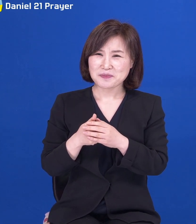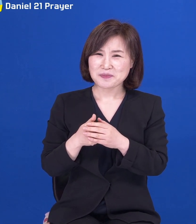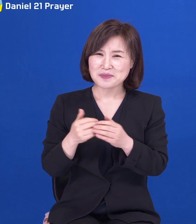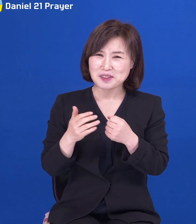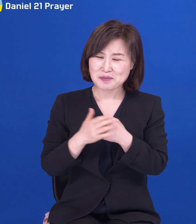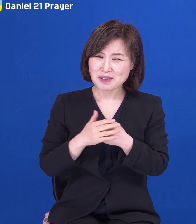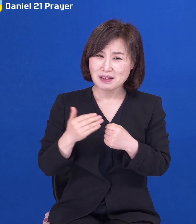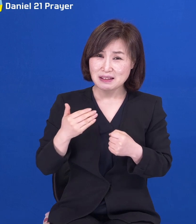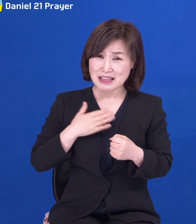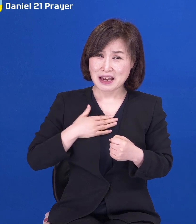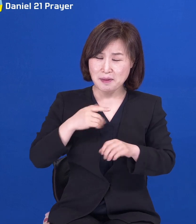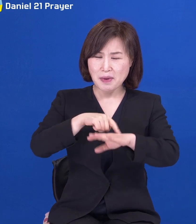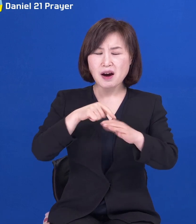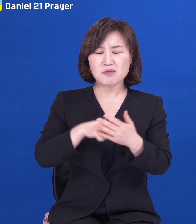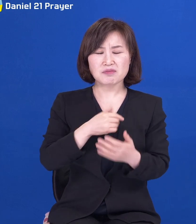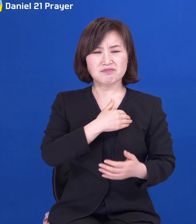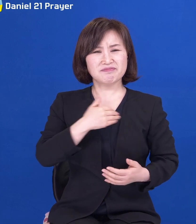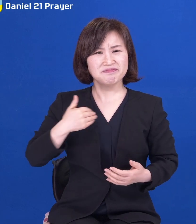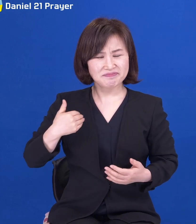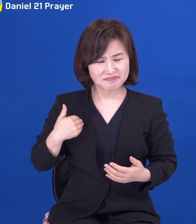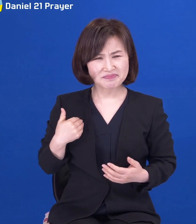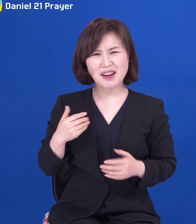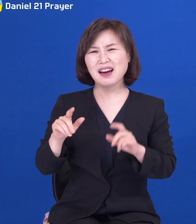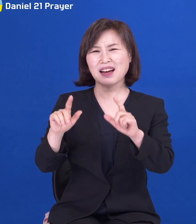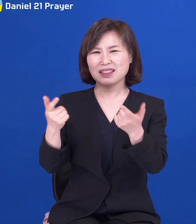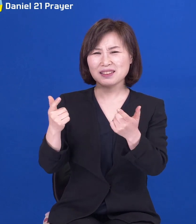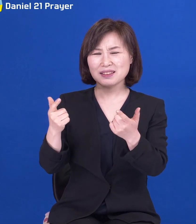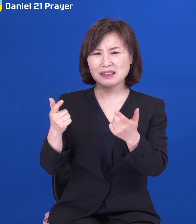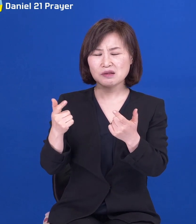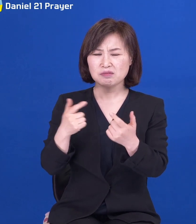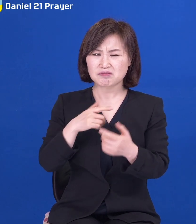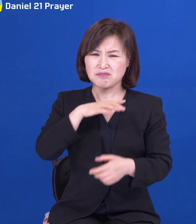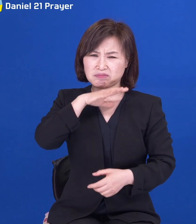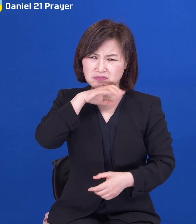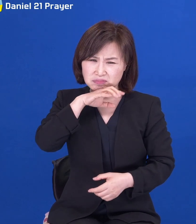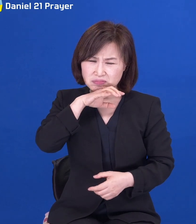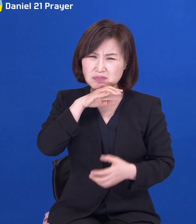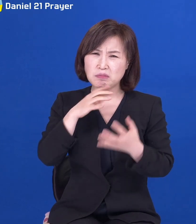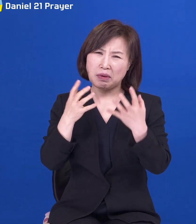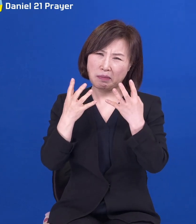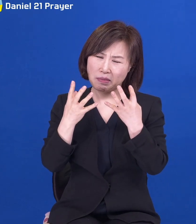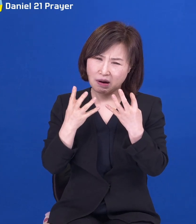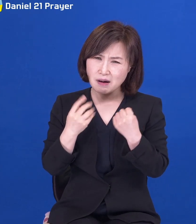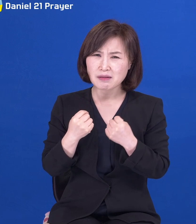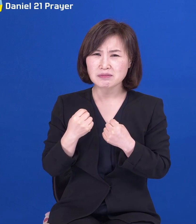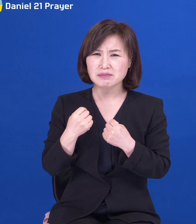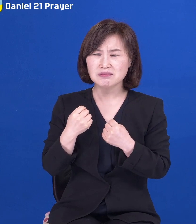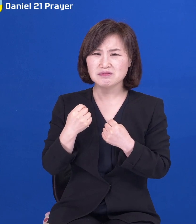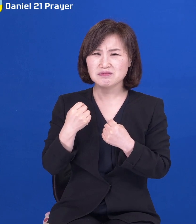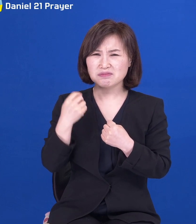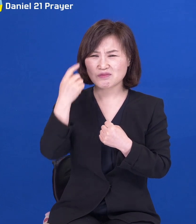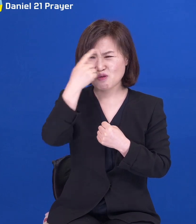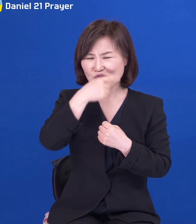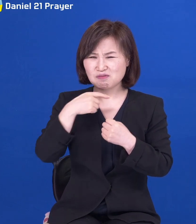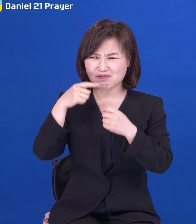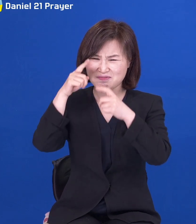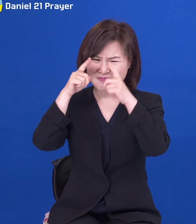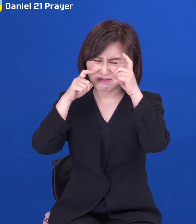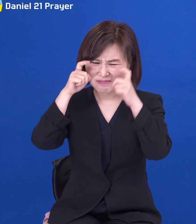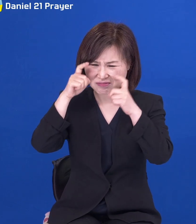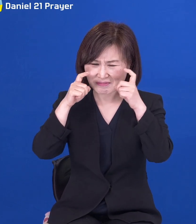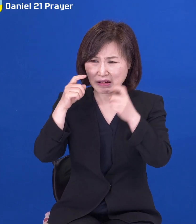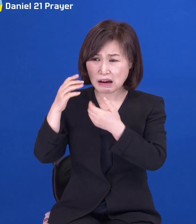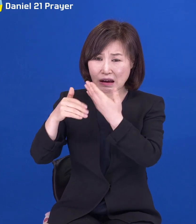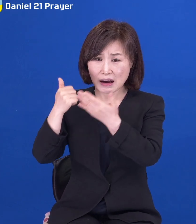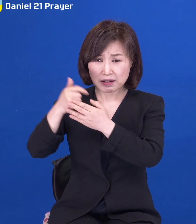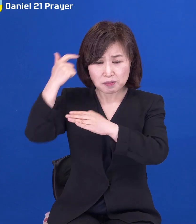이게 여유로운 상태가 아니었어요. 좀 불만, 절반 이건 하나님이 보내서 분명히 왔는데 왜 이렇게 나를 가난하게 해주시지